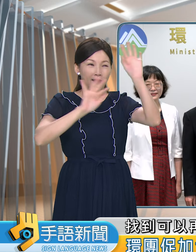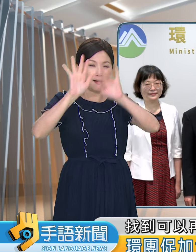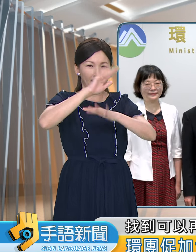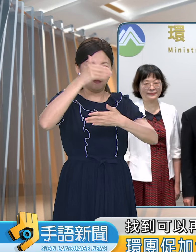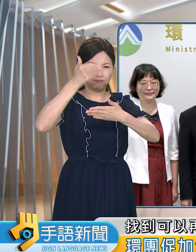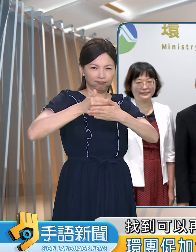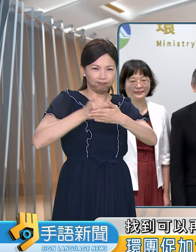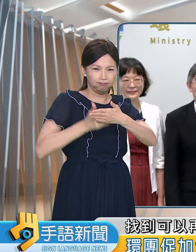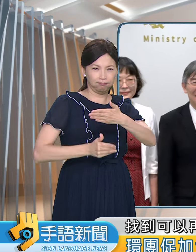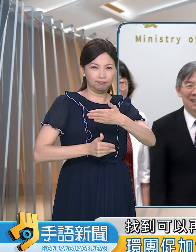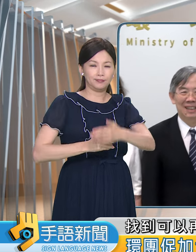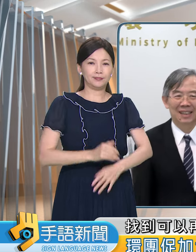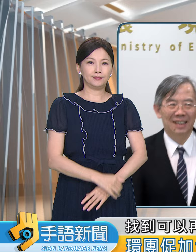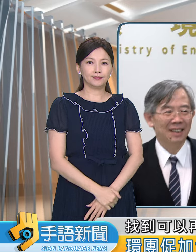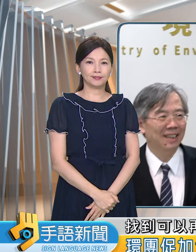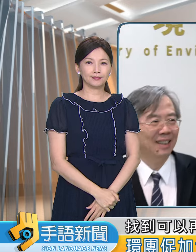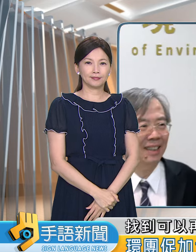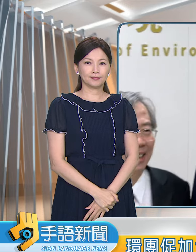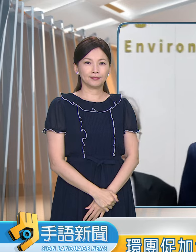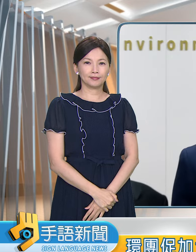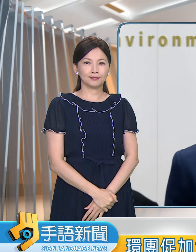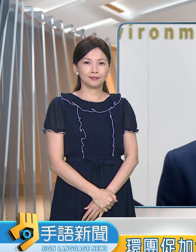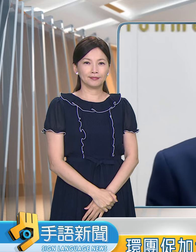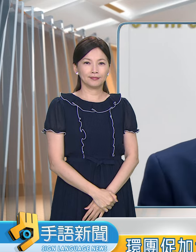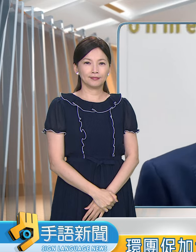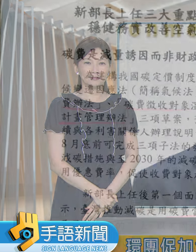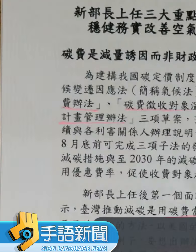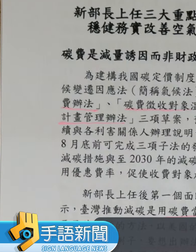到可以再减污的空间。